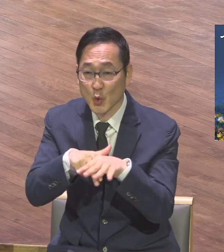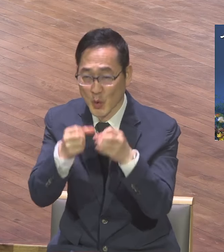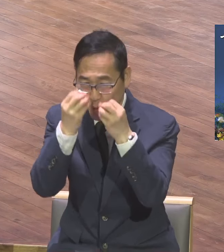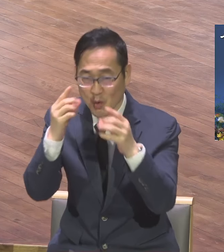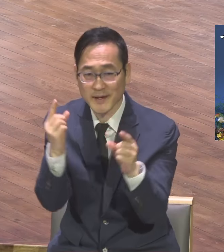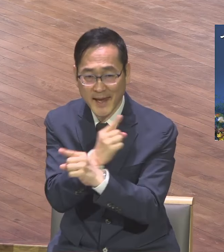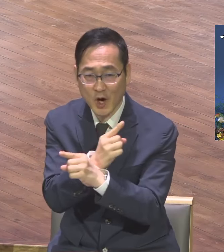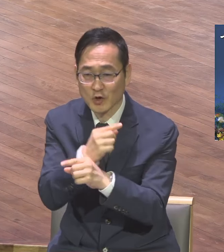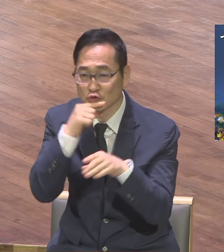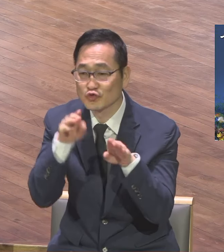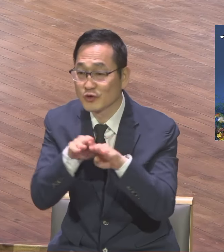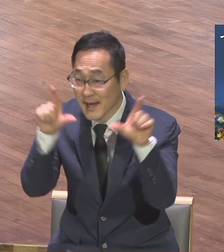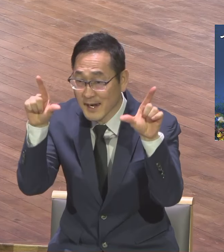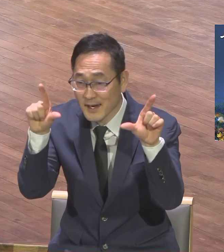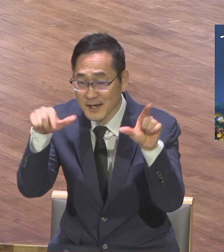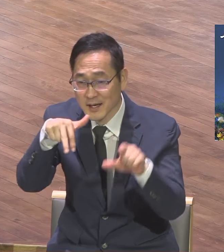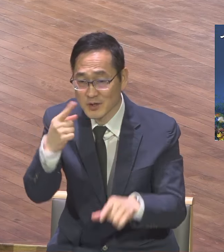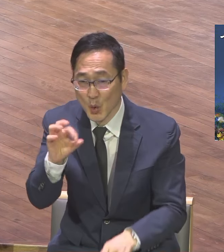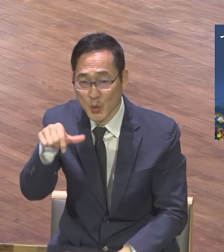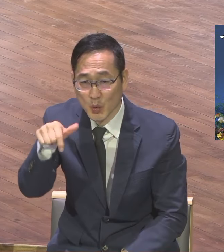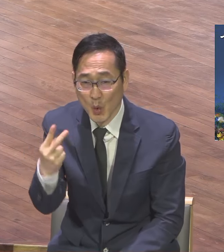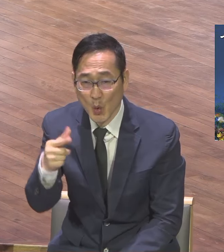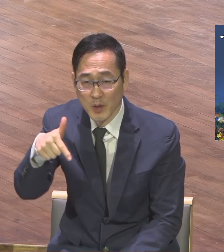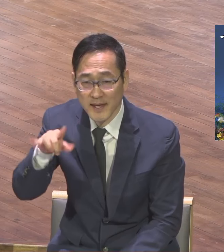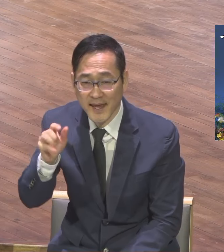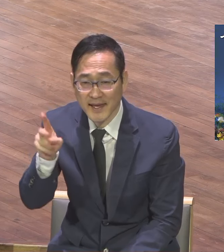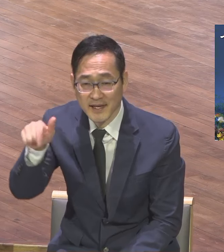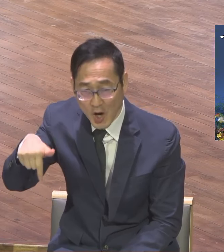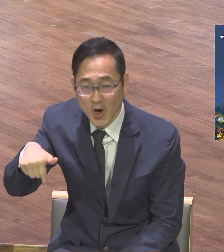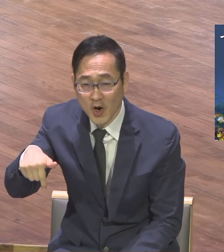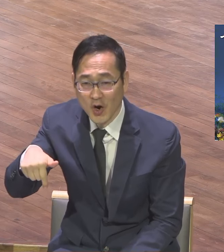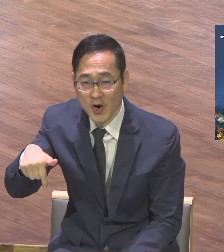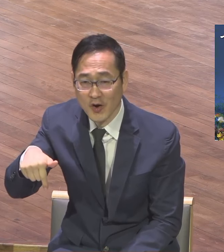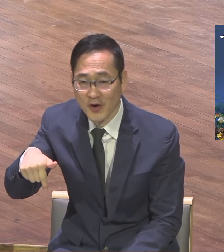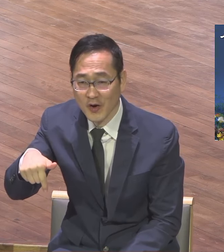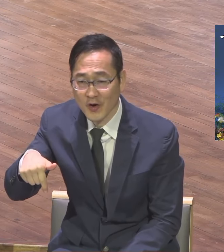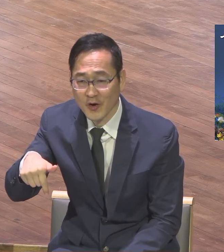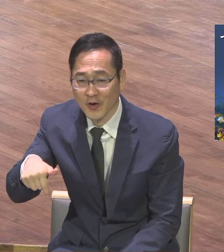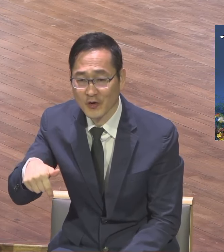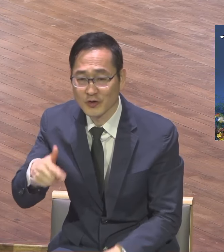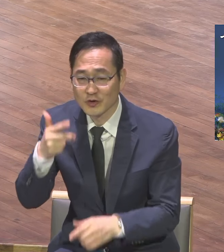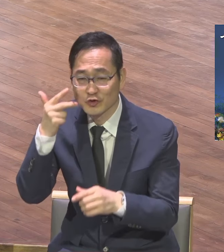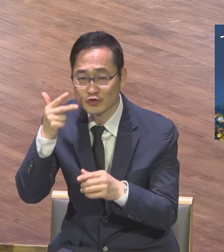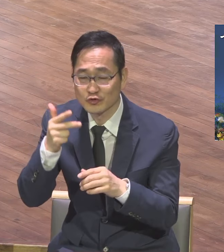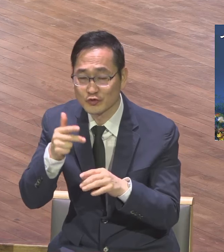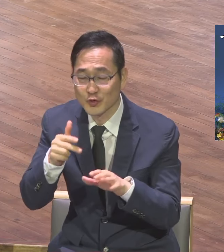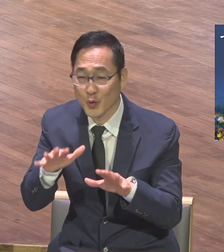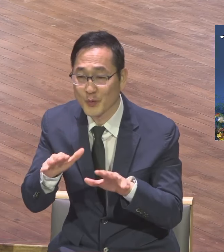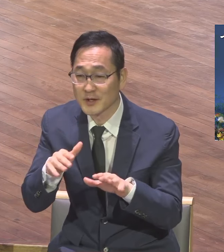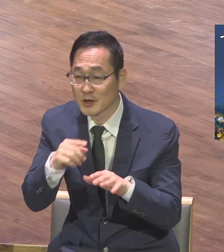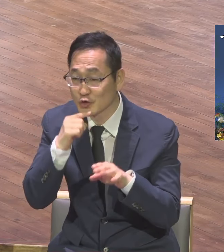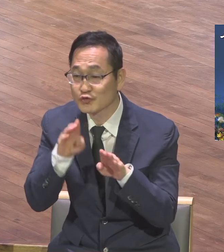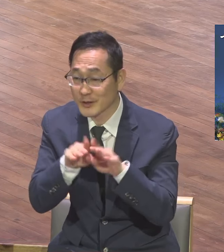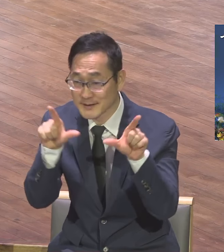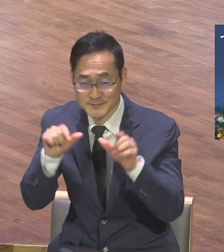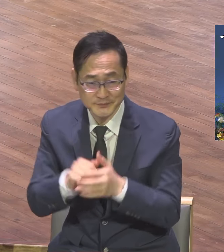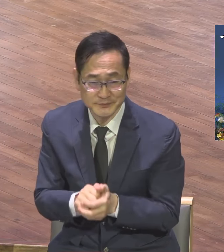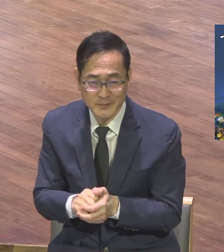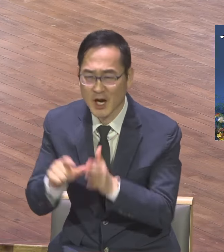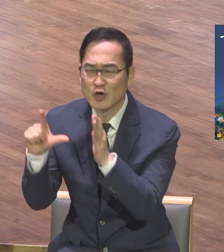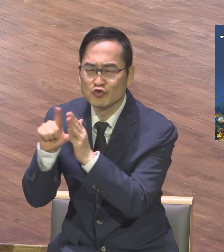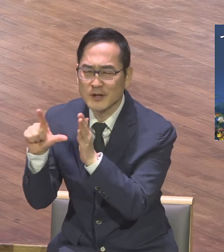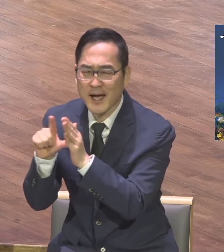종교개혁주일로 지키는 날입니다. 종교개혁자 마틴 루터가 독일 비텐베르크